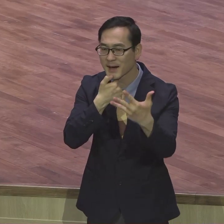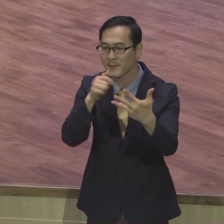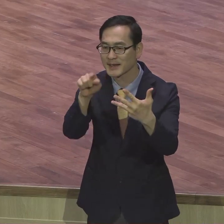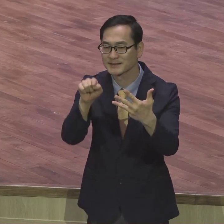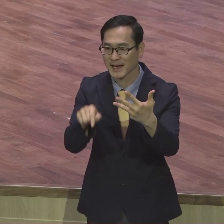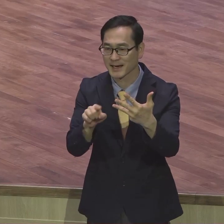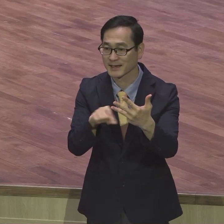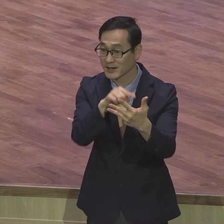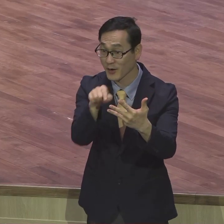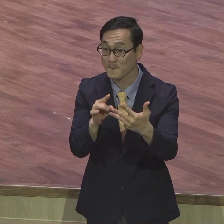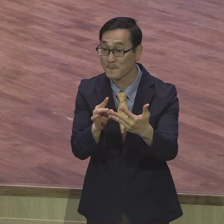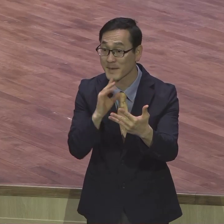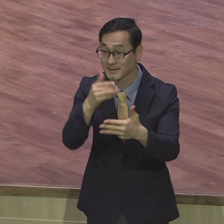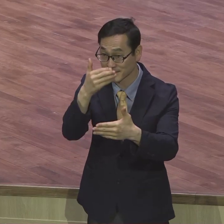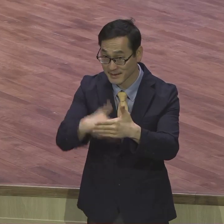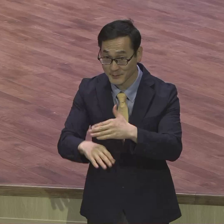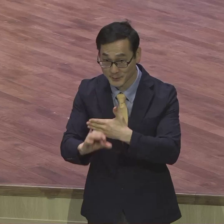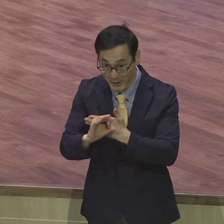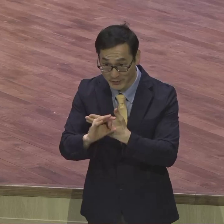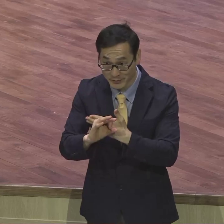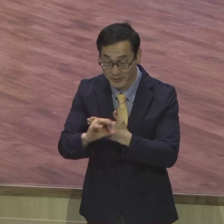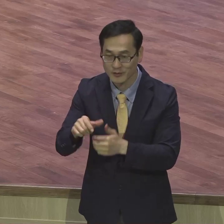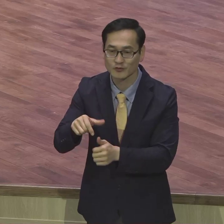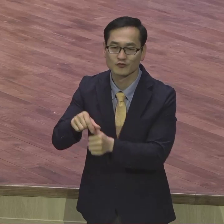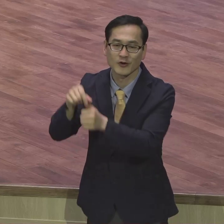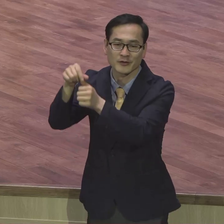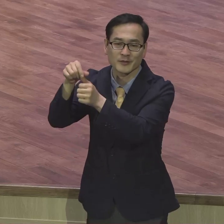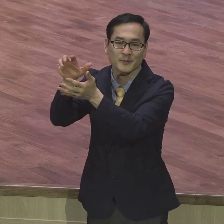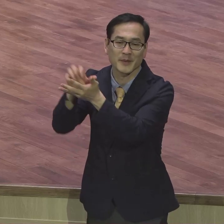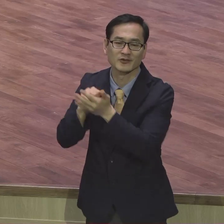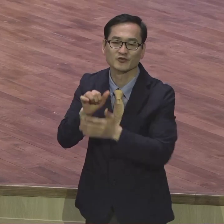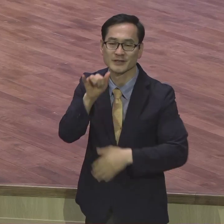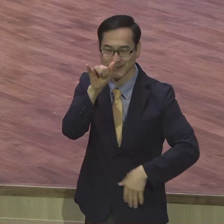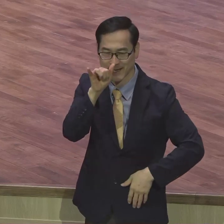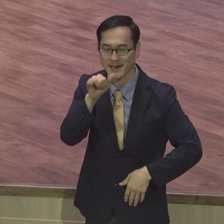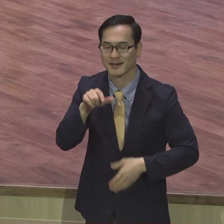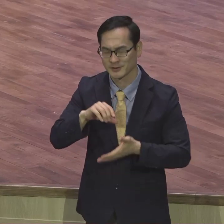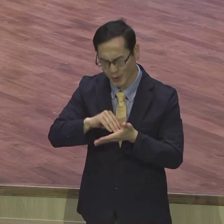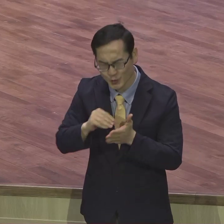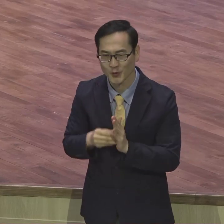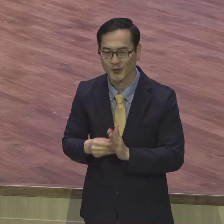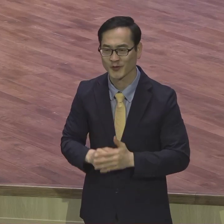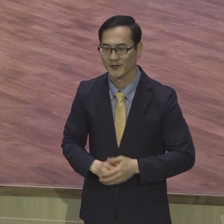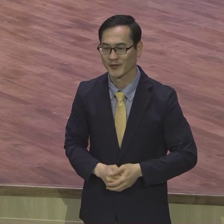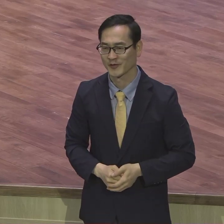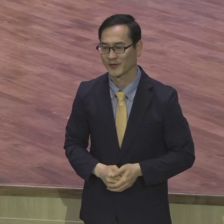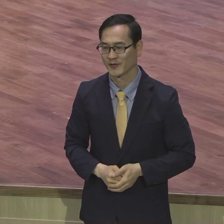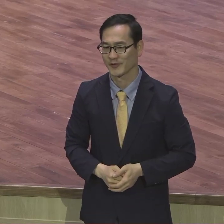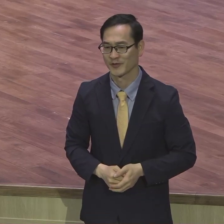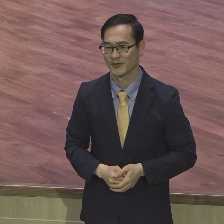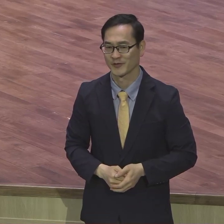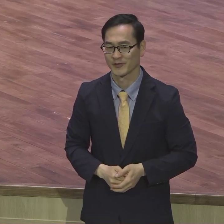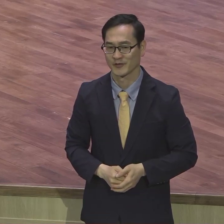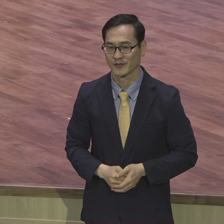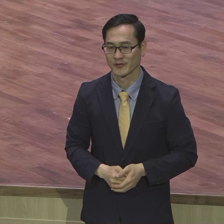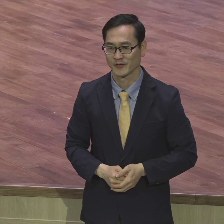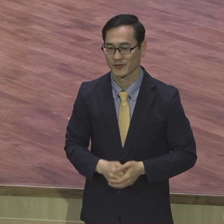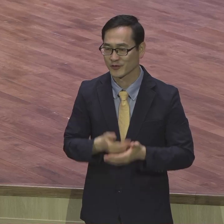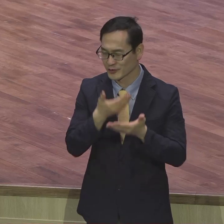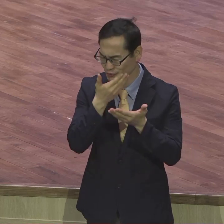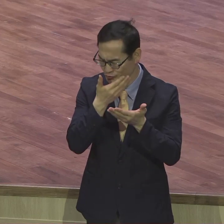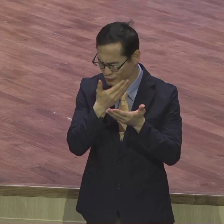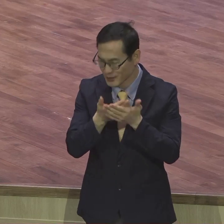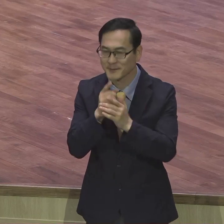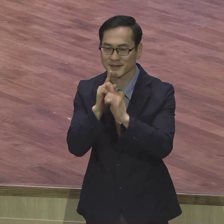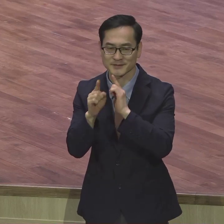8장만 있으면 구원받을 수 있다. 이렇게 말할 정도로 중요한 말씀이요.